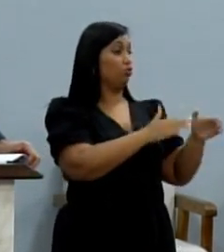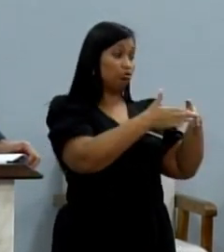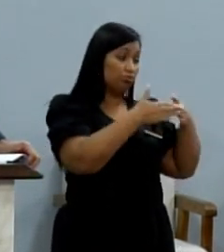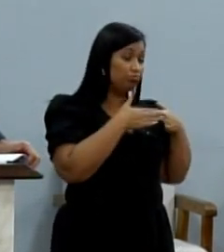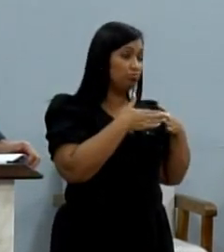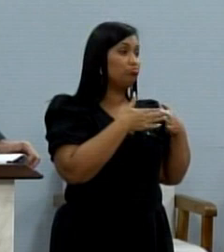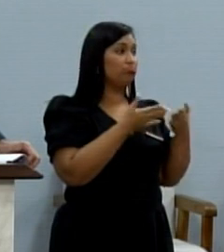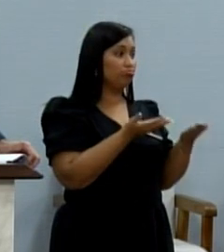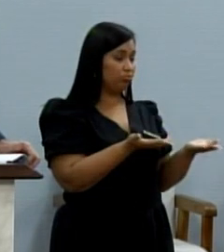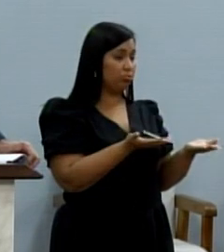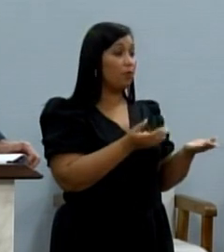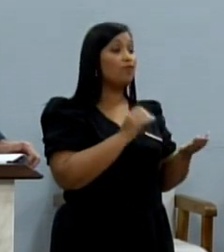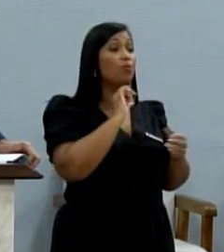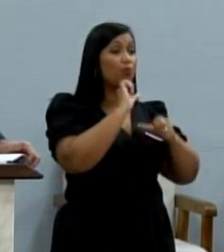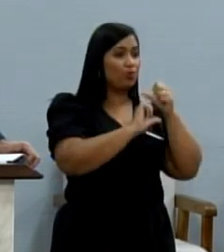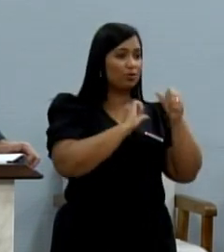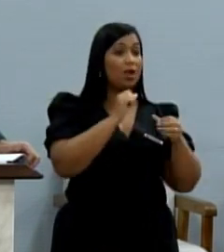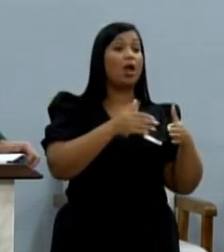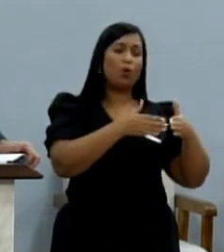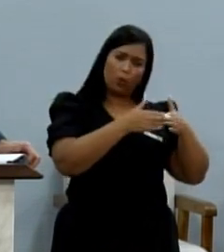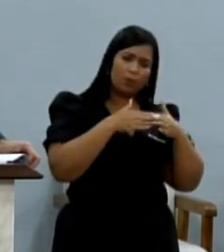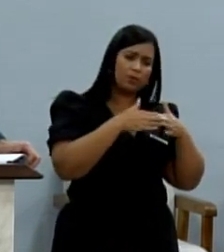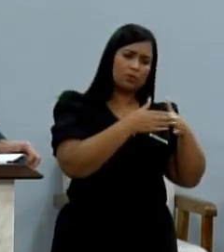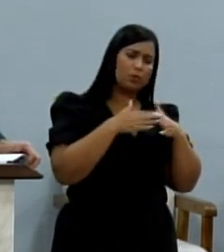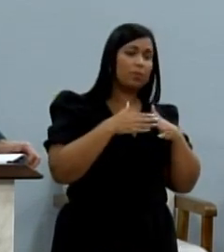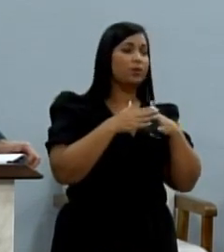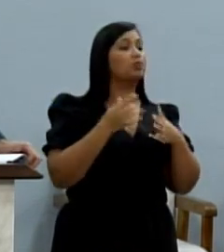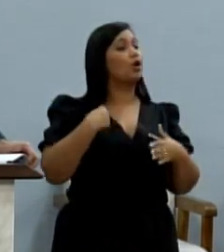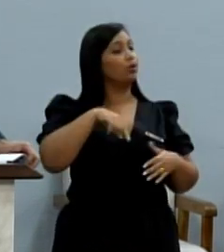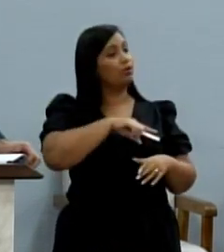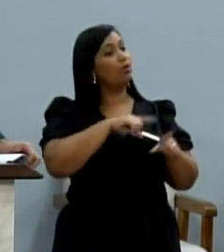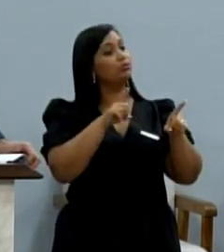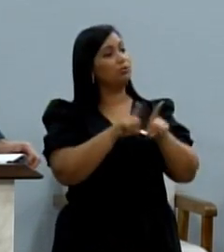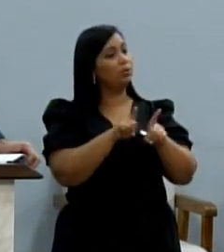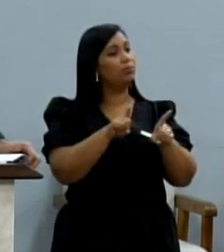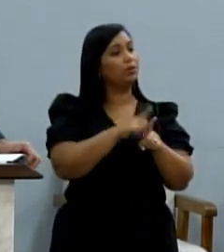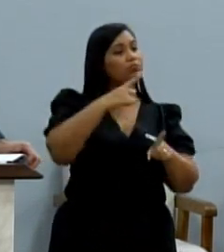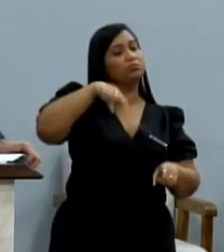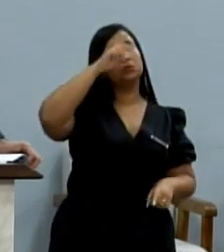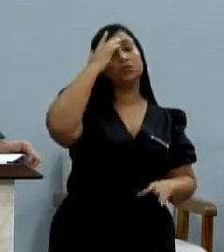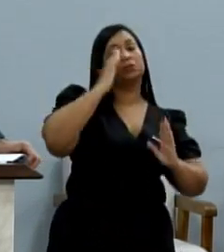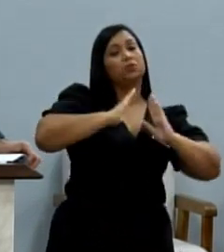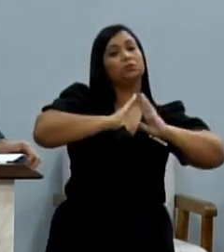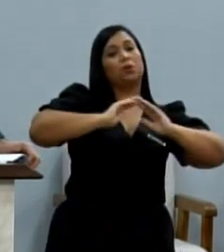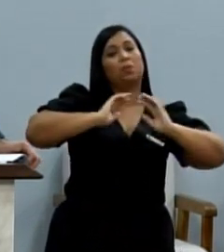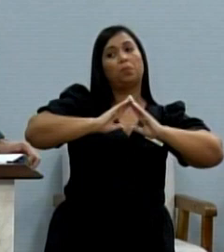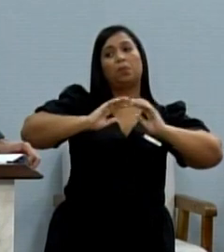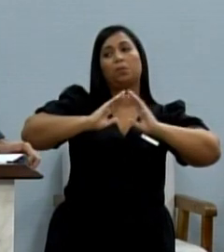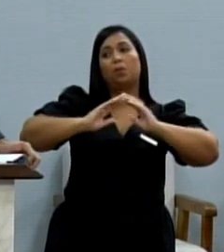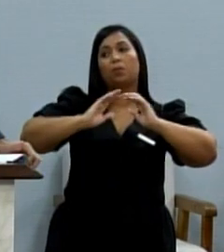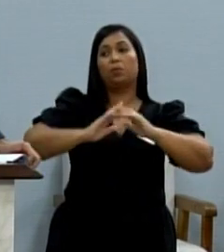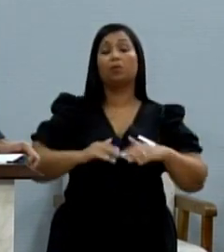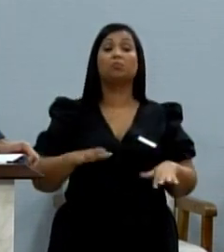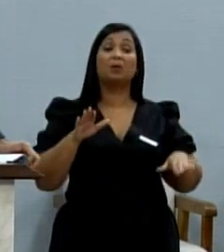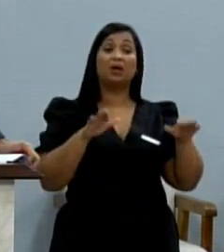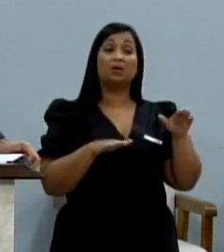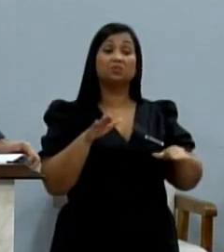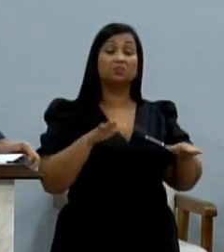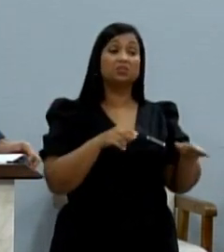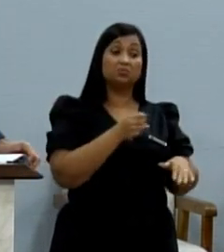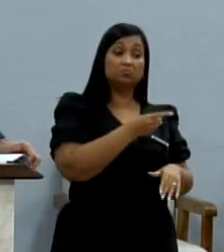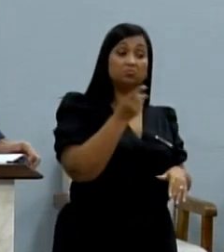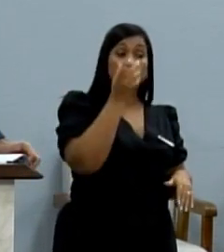eu vou mudar a palavra é cobrança como Nós também somos cobrados às vezes eu tenho certeza que